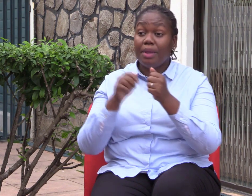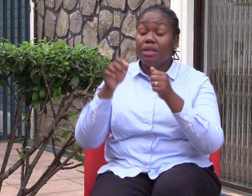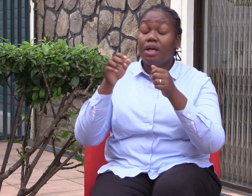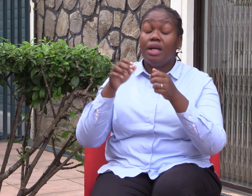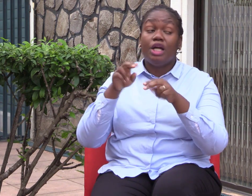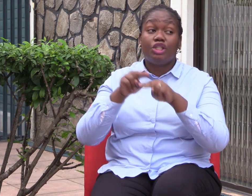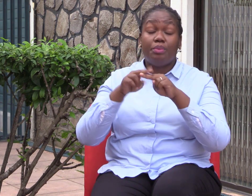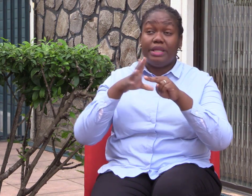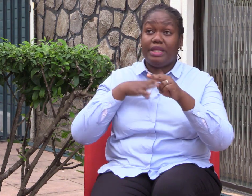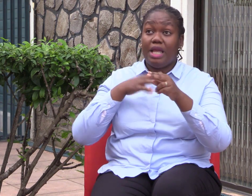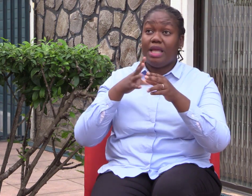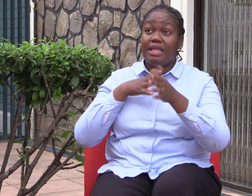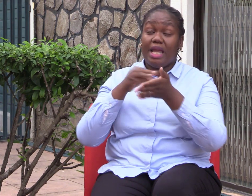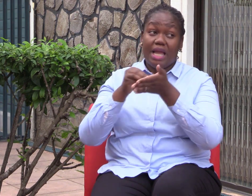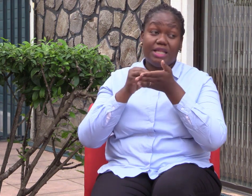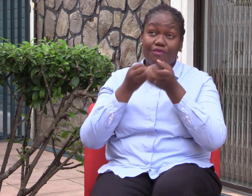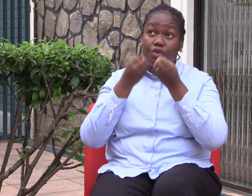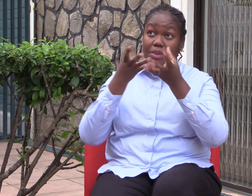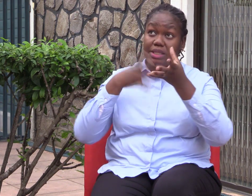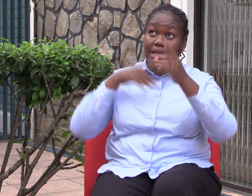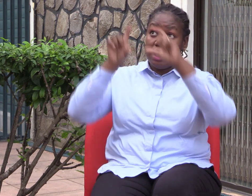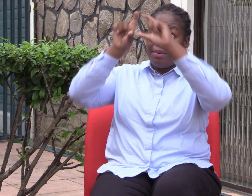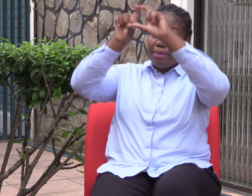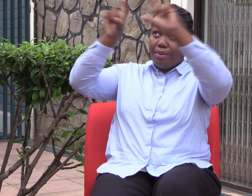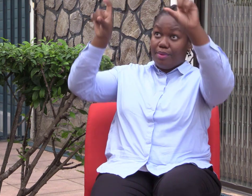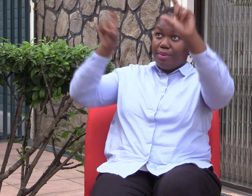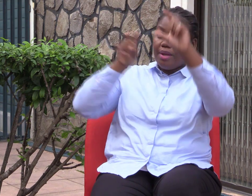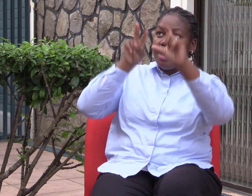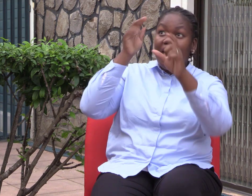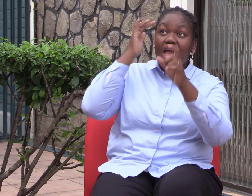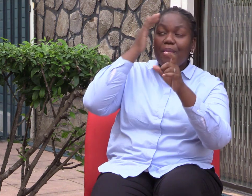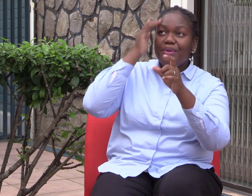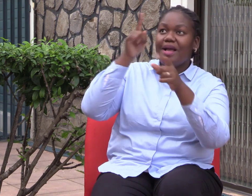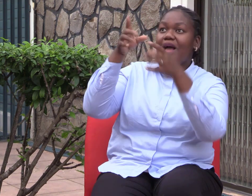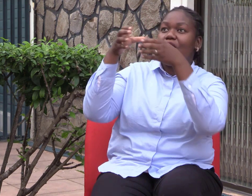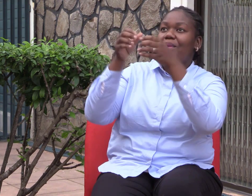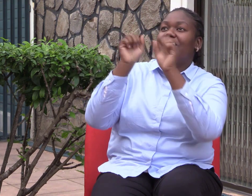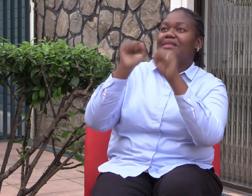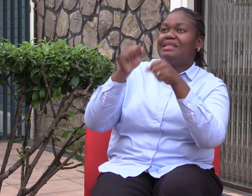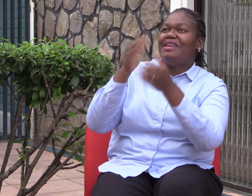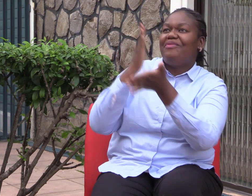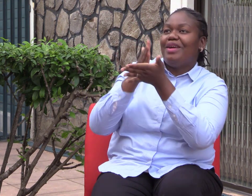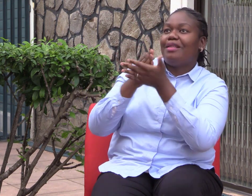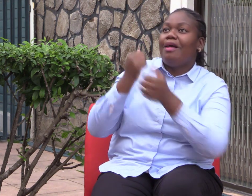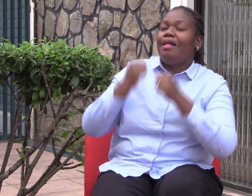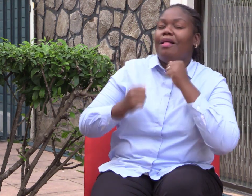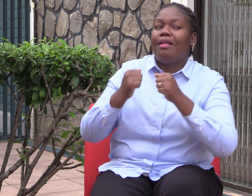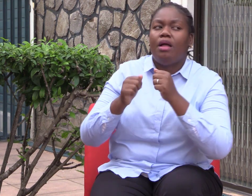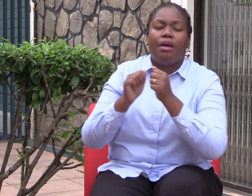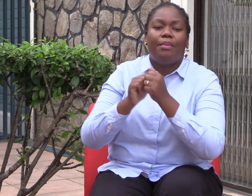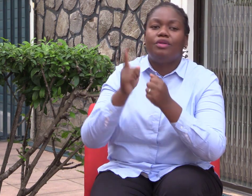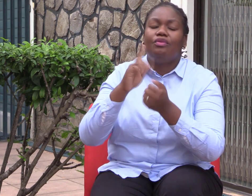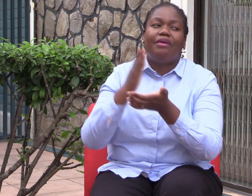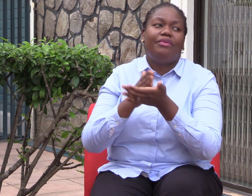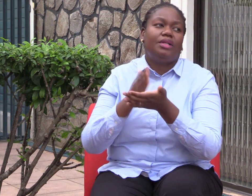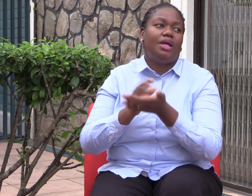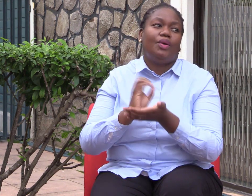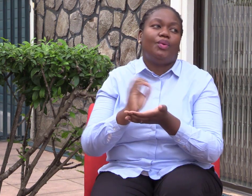exemplo. E tem ali o letreiro que indica que